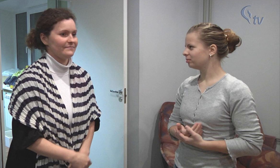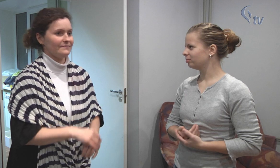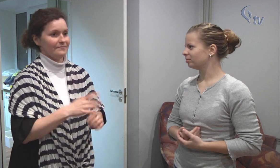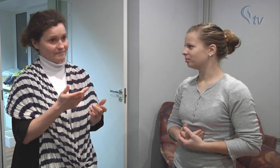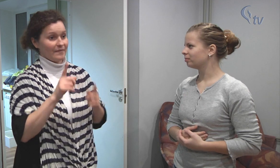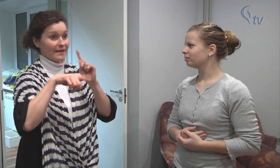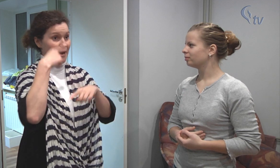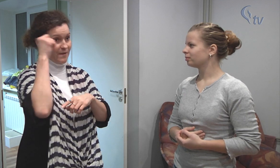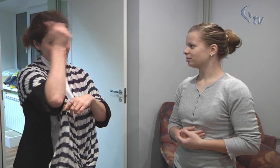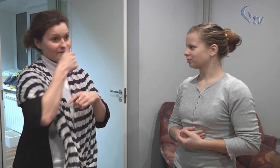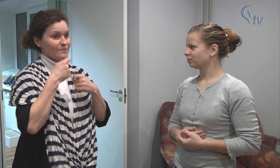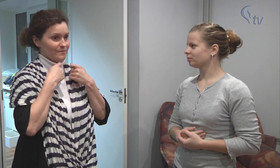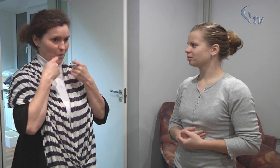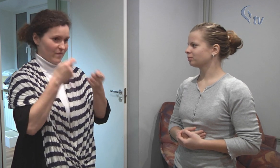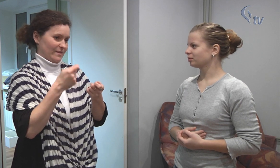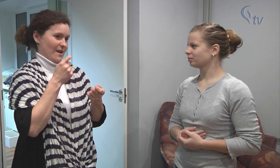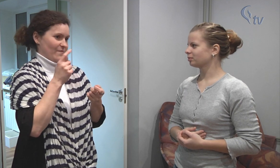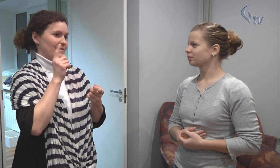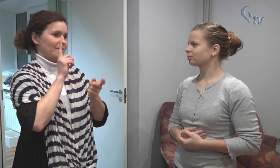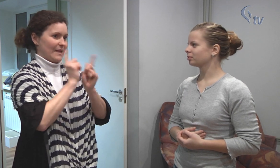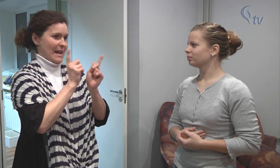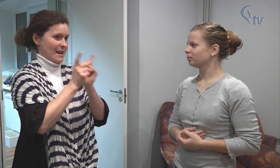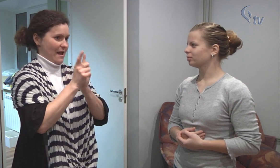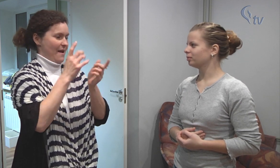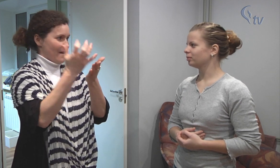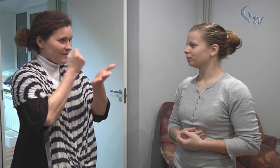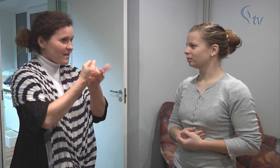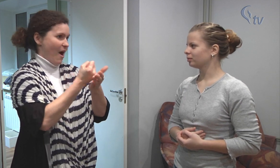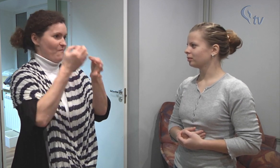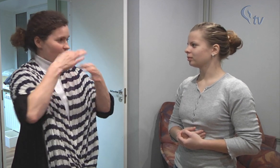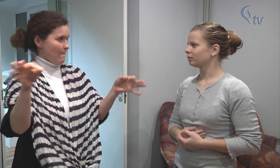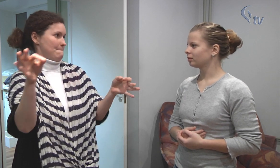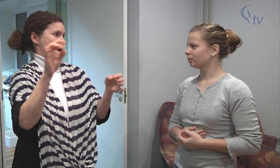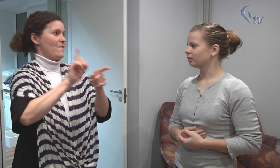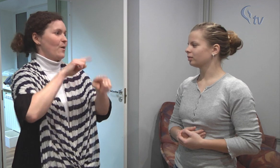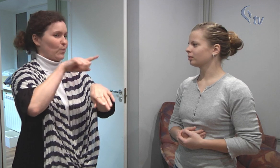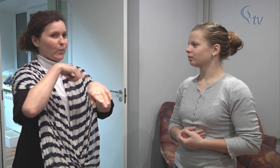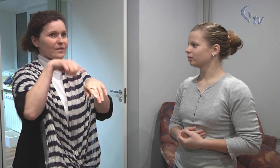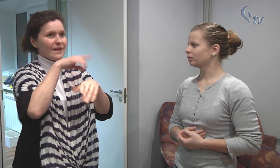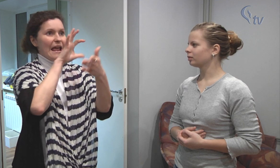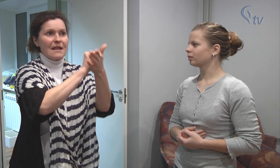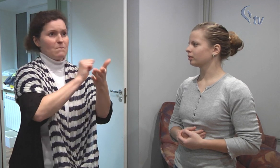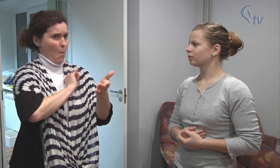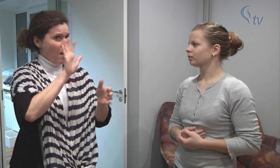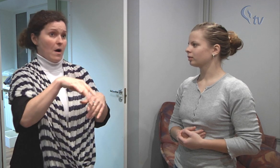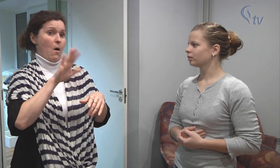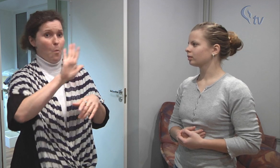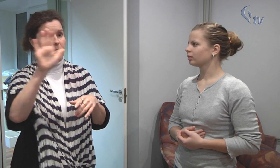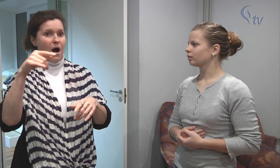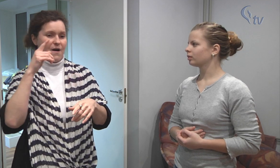No järgmiseks aastaks ma soovitan küll, et tõlketeenus võiks olla vabalt kättesaadav, et ei pea